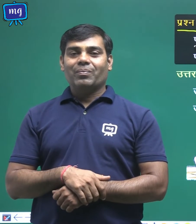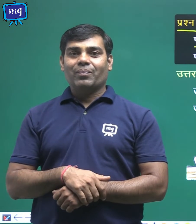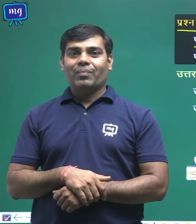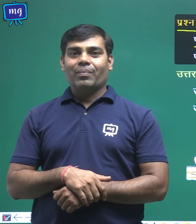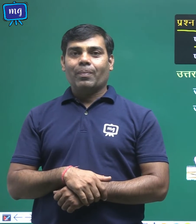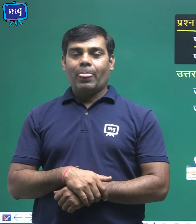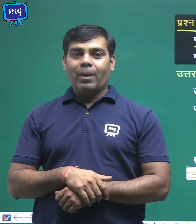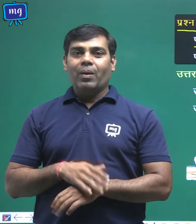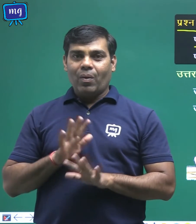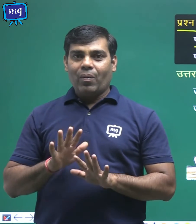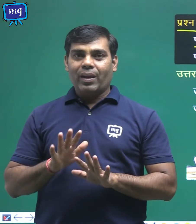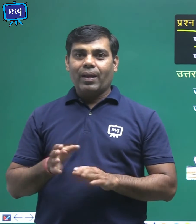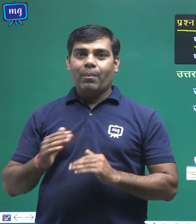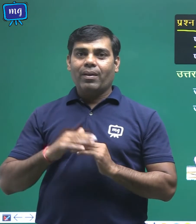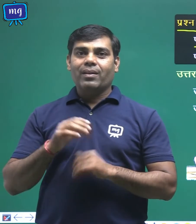होने पर